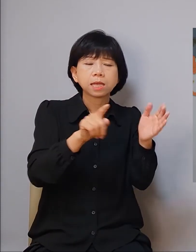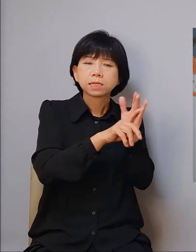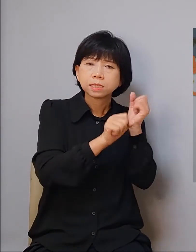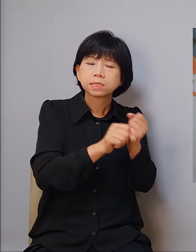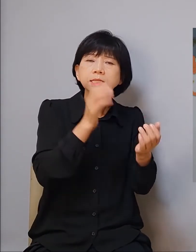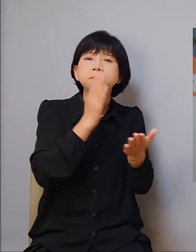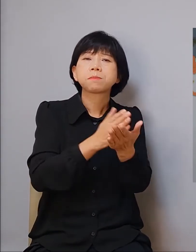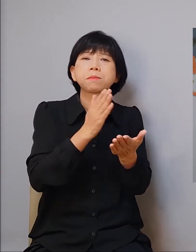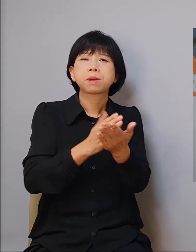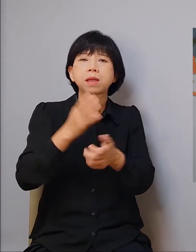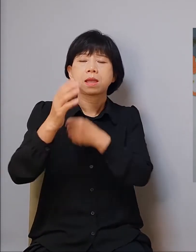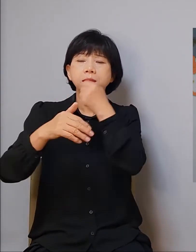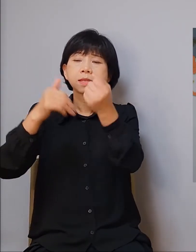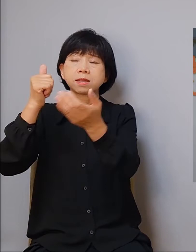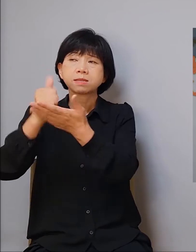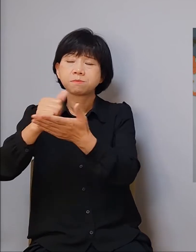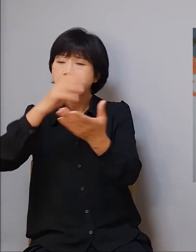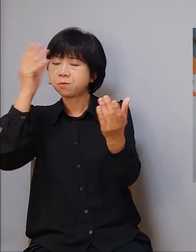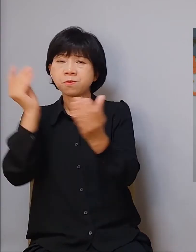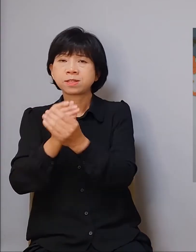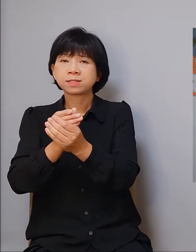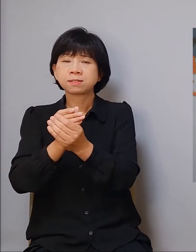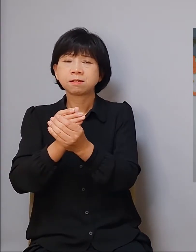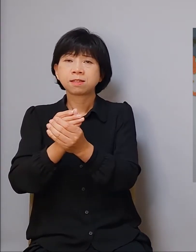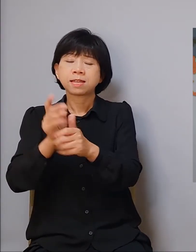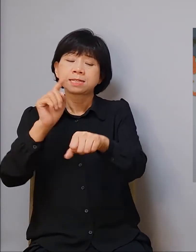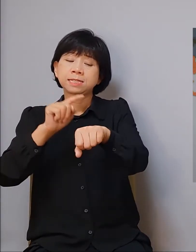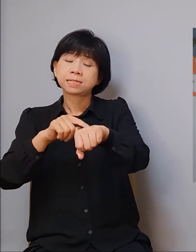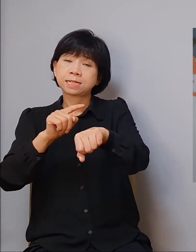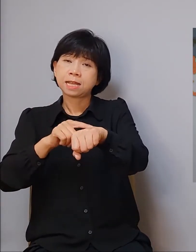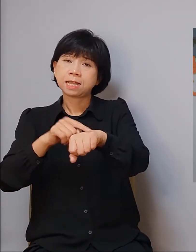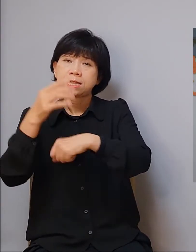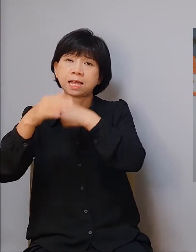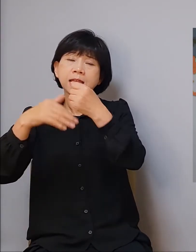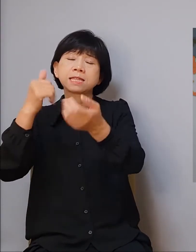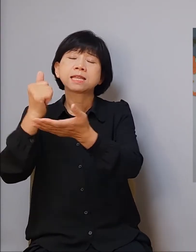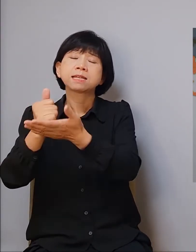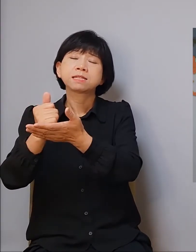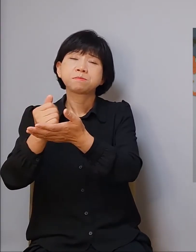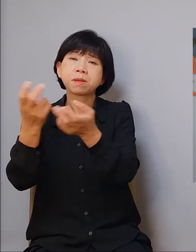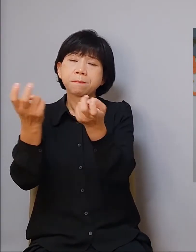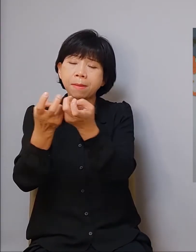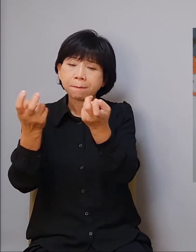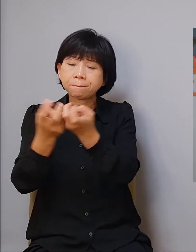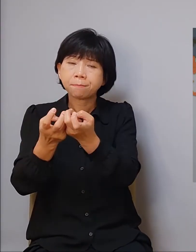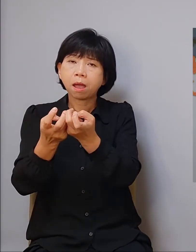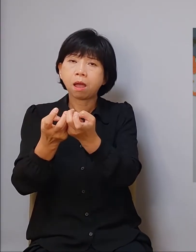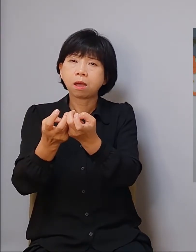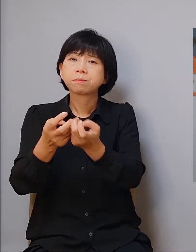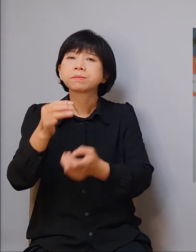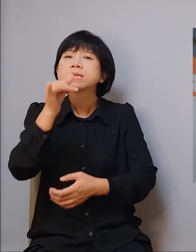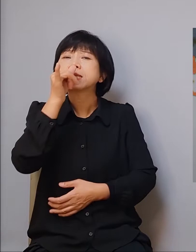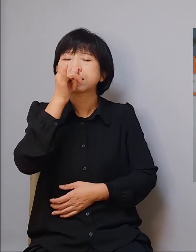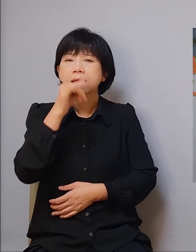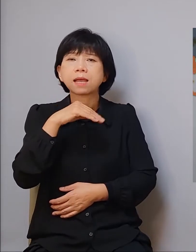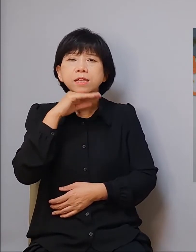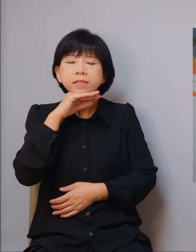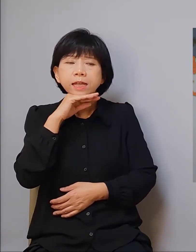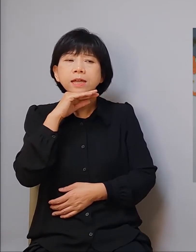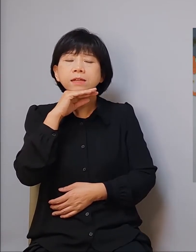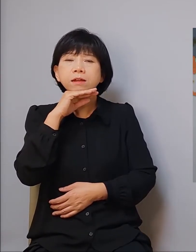타이밍이 있을 거다. 완전한 하나님의 방법으로 해결하실 테니 기다려라. 하나님을